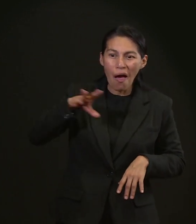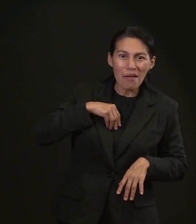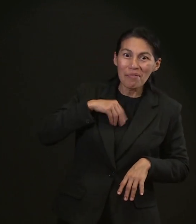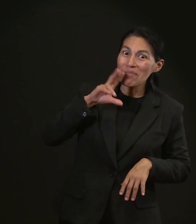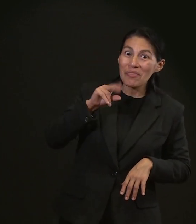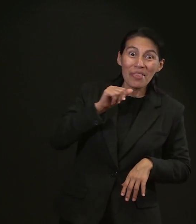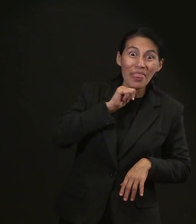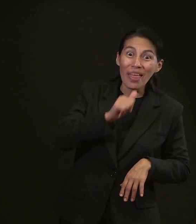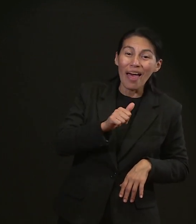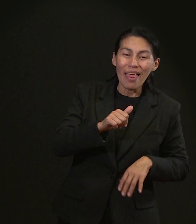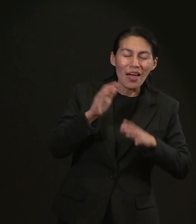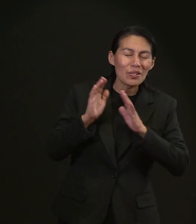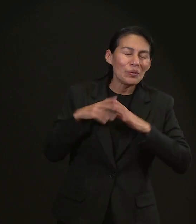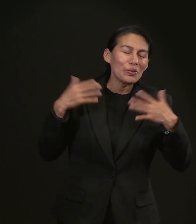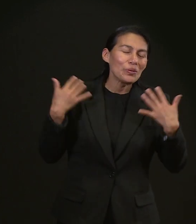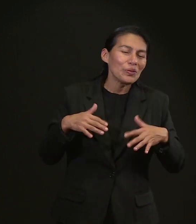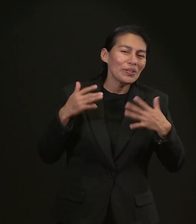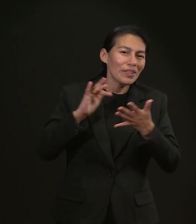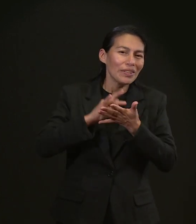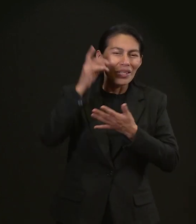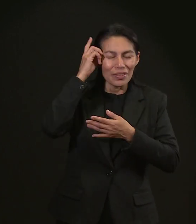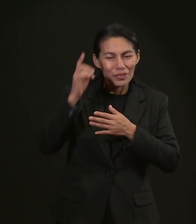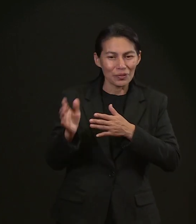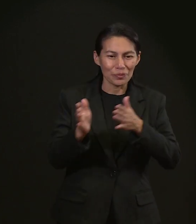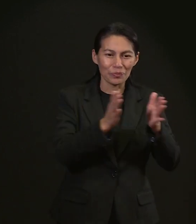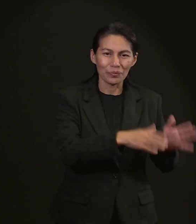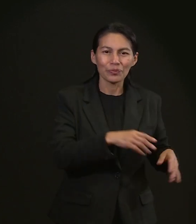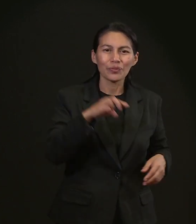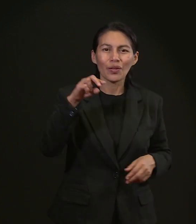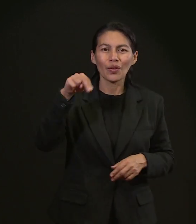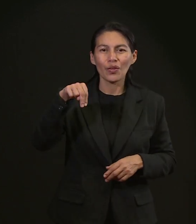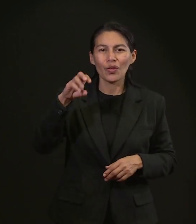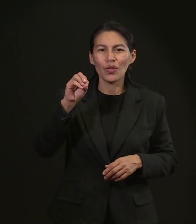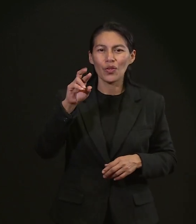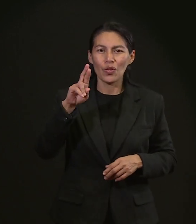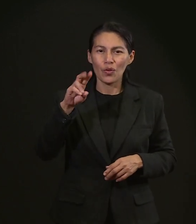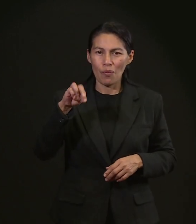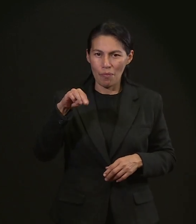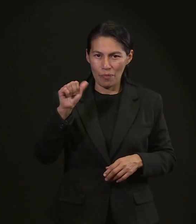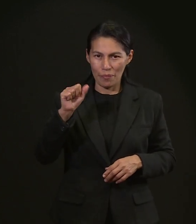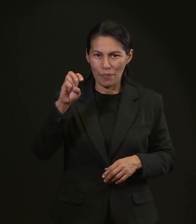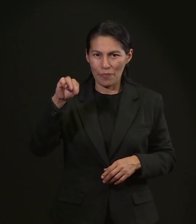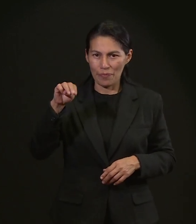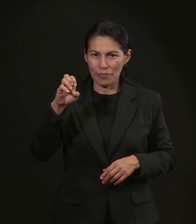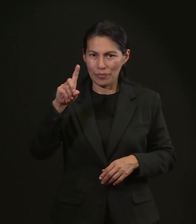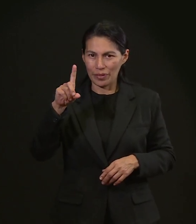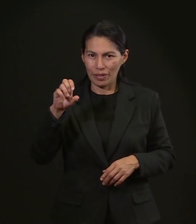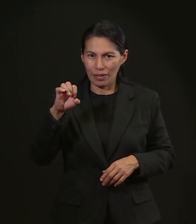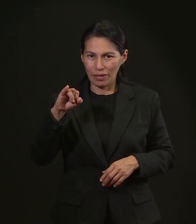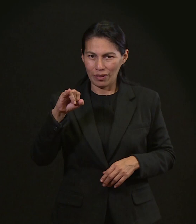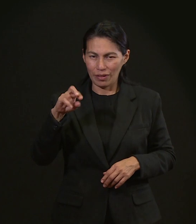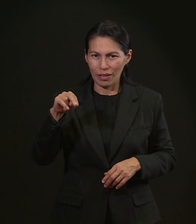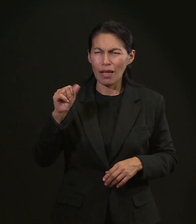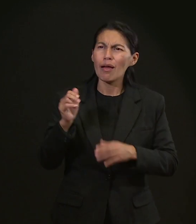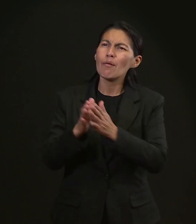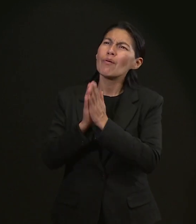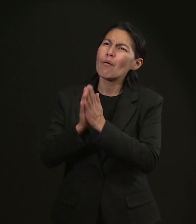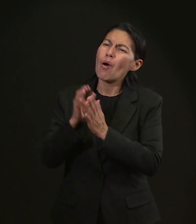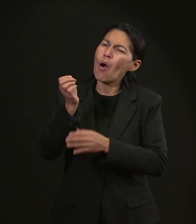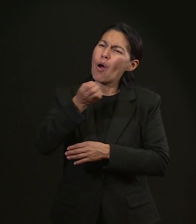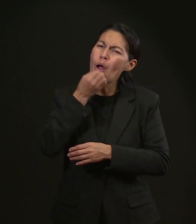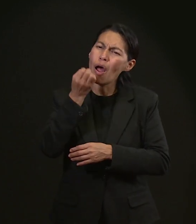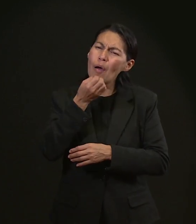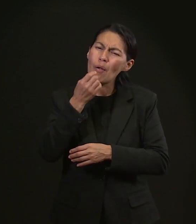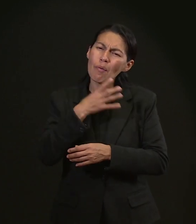norma medina si pueden orar por favor por fernando galán medina para que pueda estar tranquilo y que